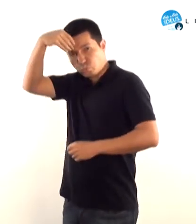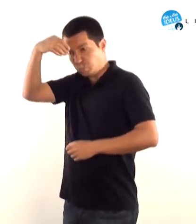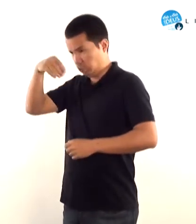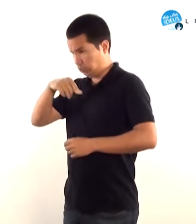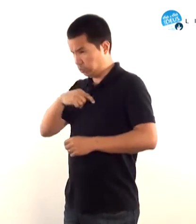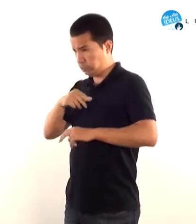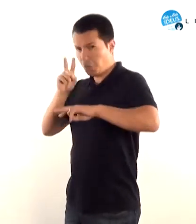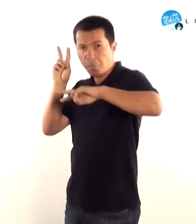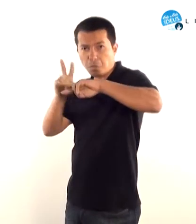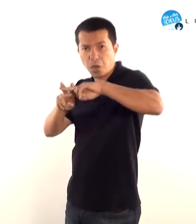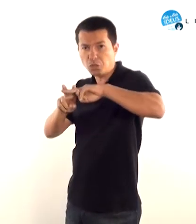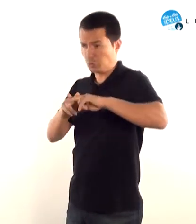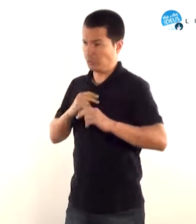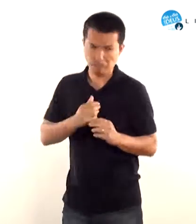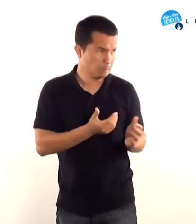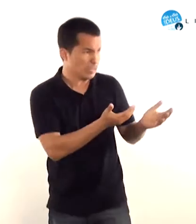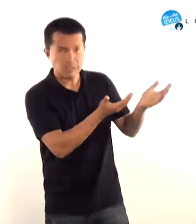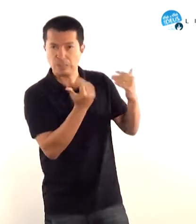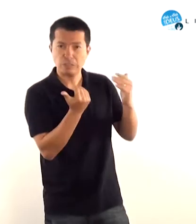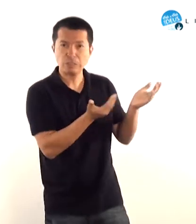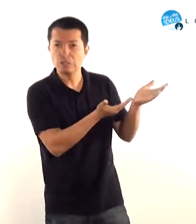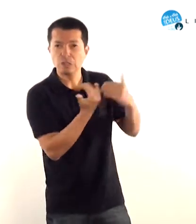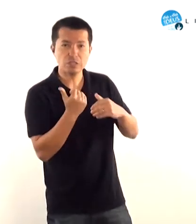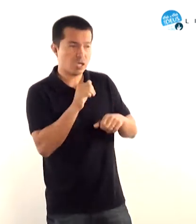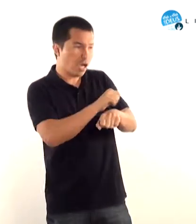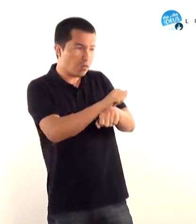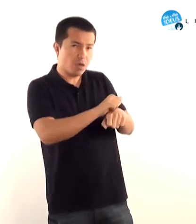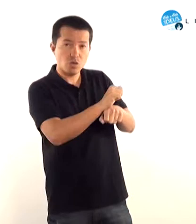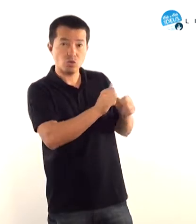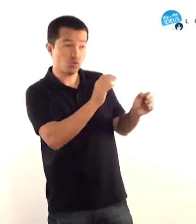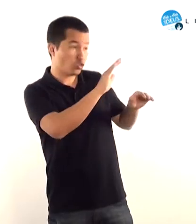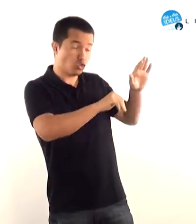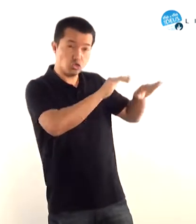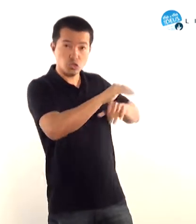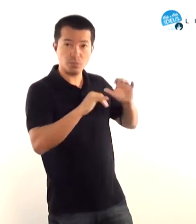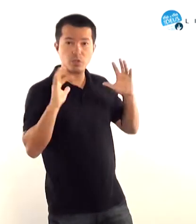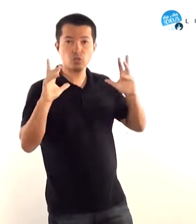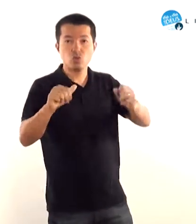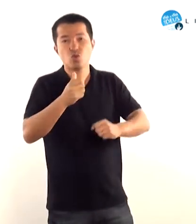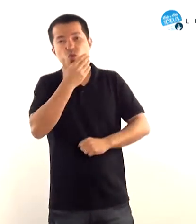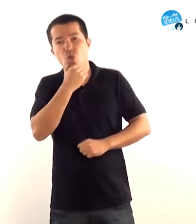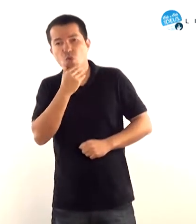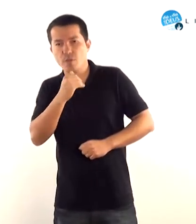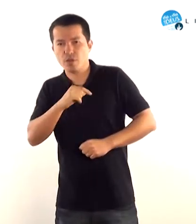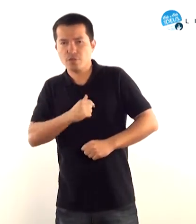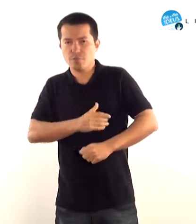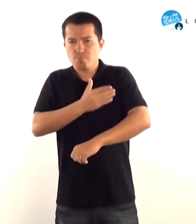prisioneiro, reuniu os seus homens treinados para a guerra, todos eles nascidos na sua casa, e